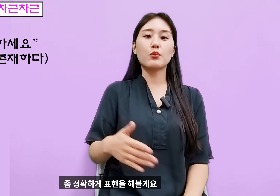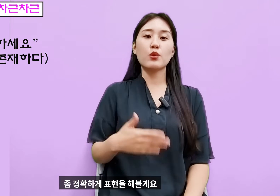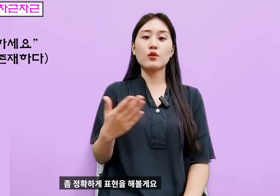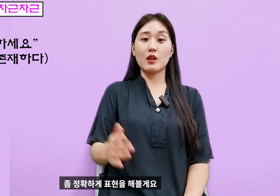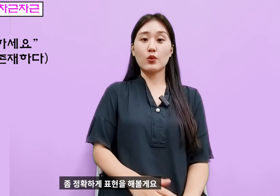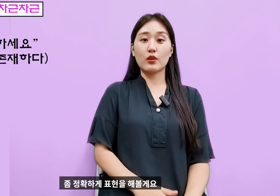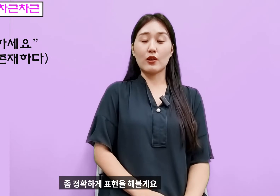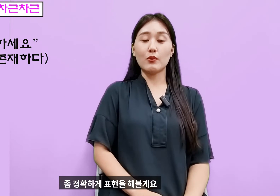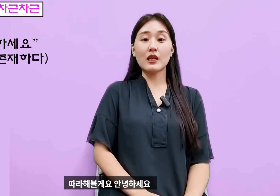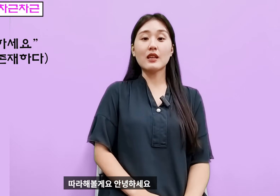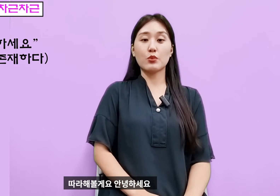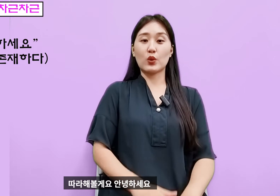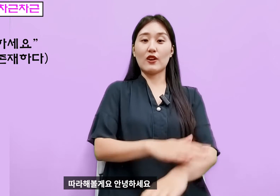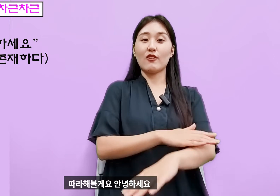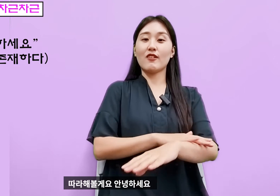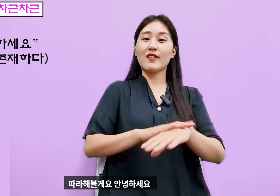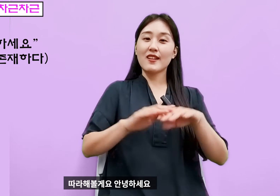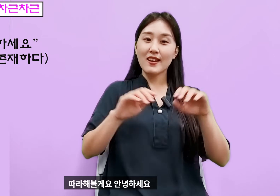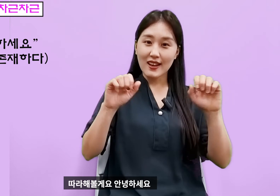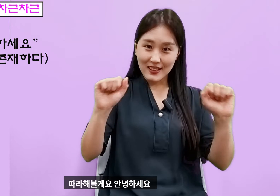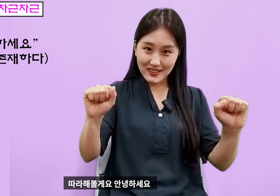표현을 해볼게요. 한번 따라해 볼게요. 안녕하세요.